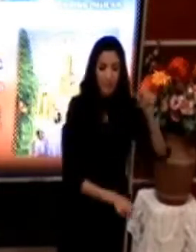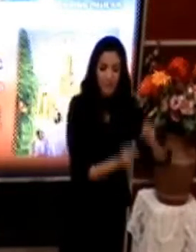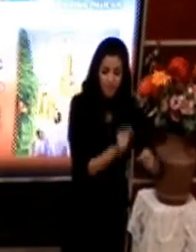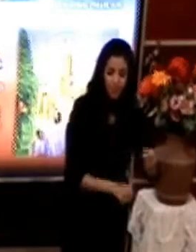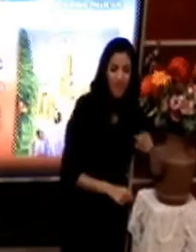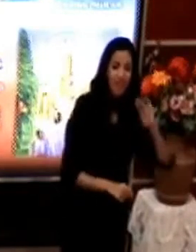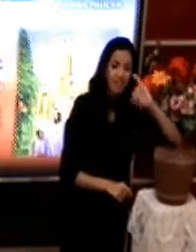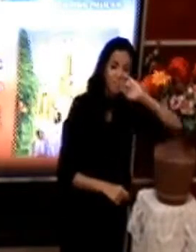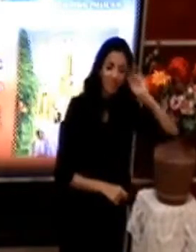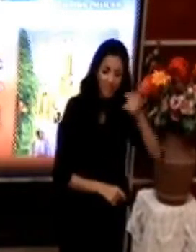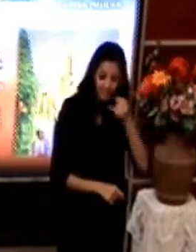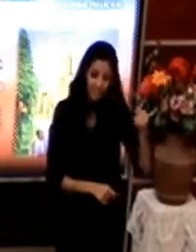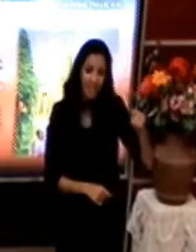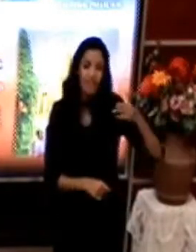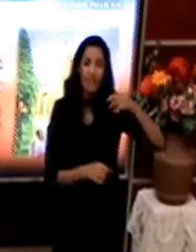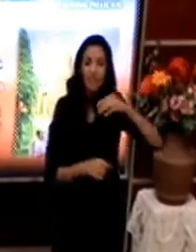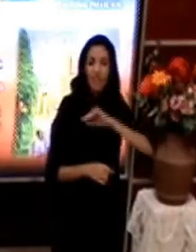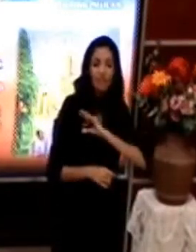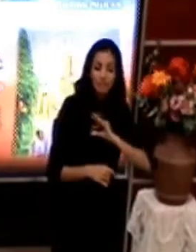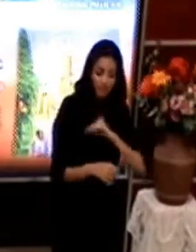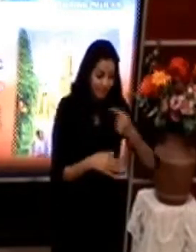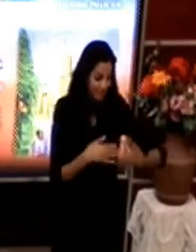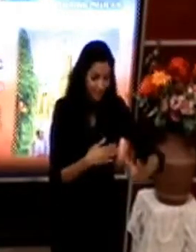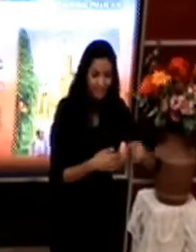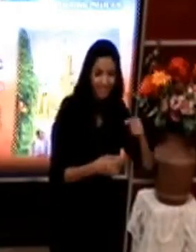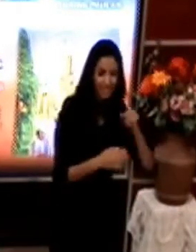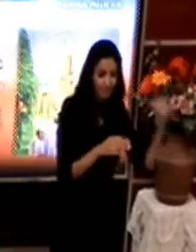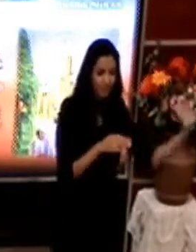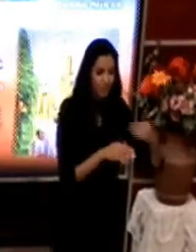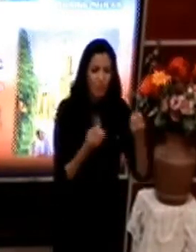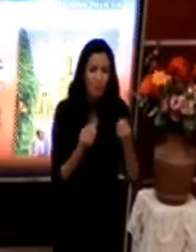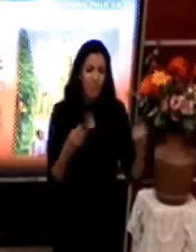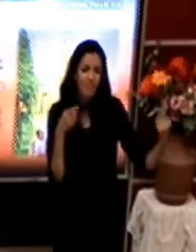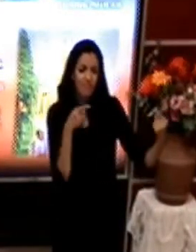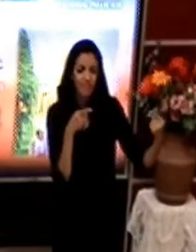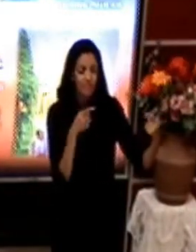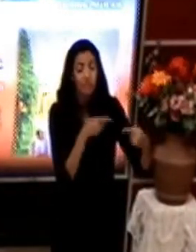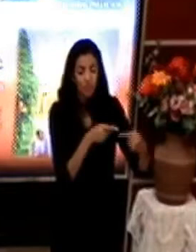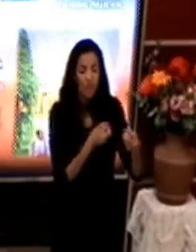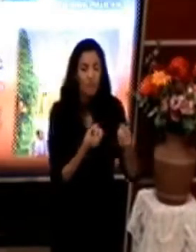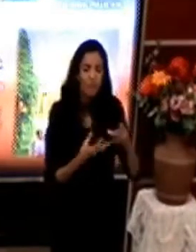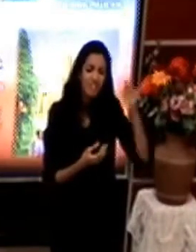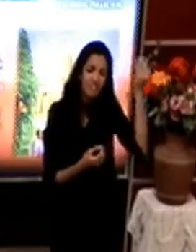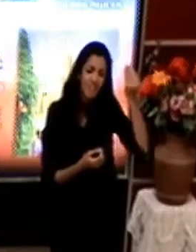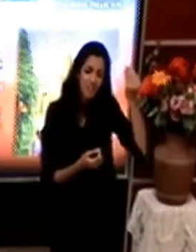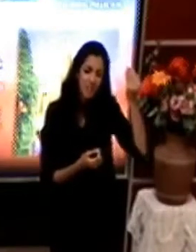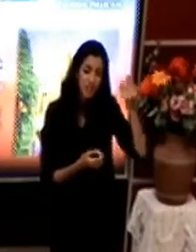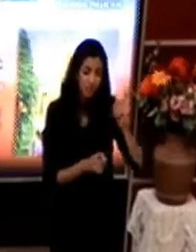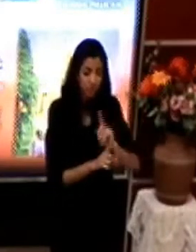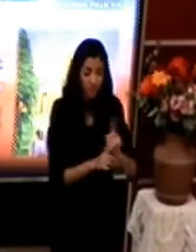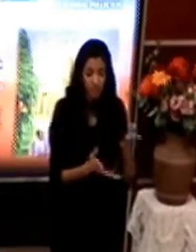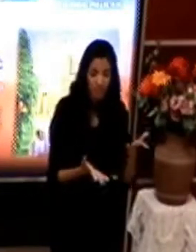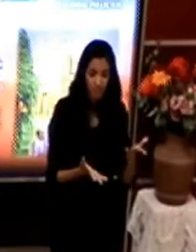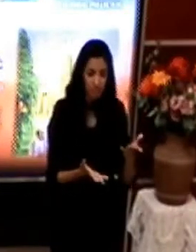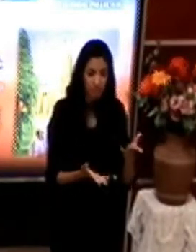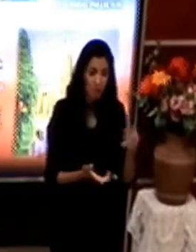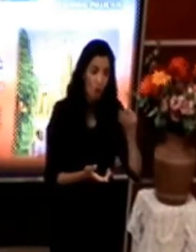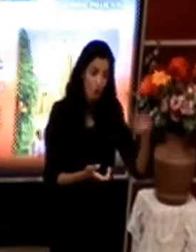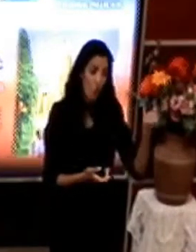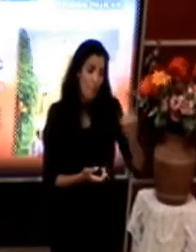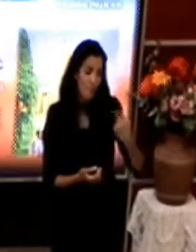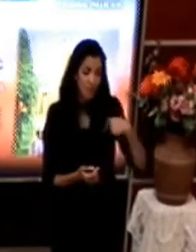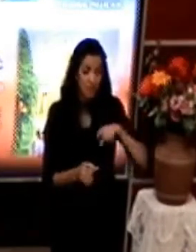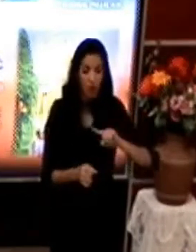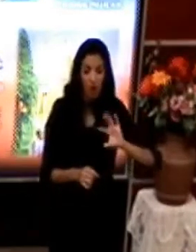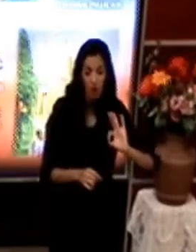casa. ¿Y por qué el sábado? Le decía. ¿Por qué el sábado? No, me decía, nada, le digo. Entonces, le digo, vos me estás mintiendo, la Biblia miente, le digo. Entonces,